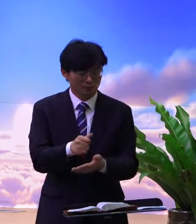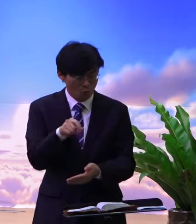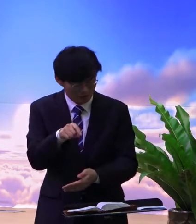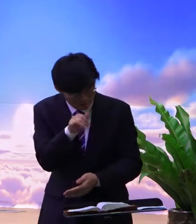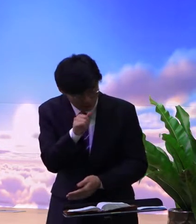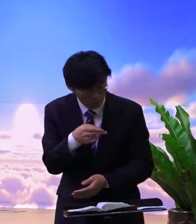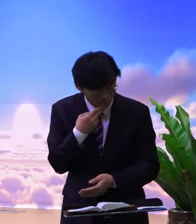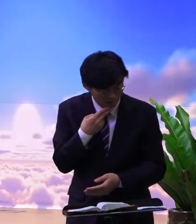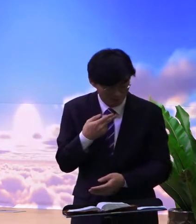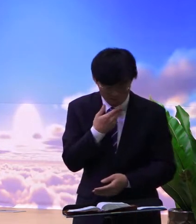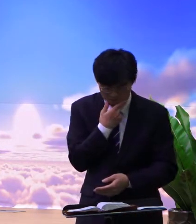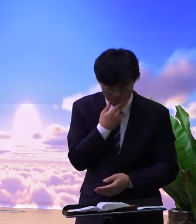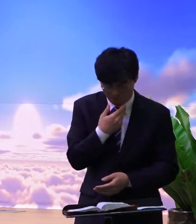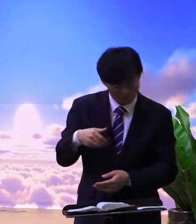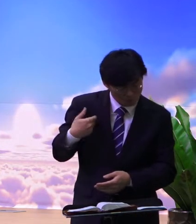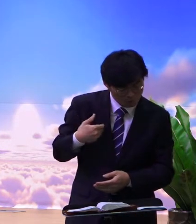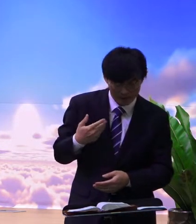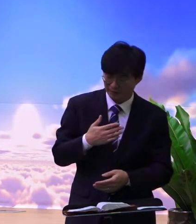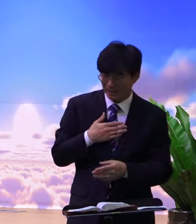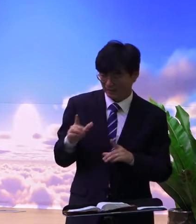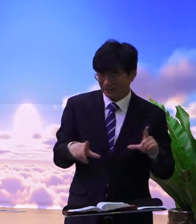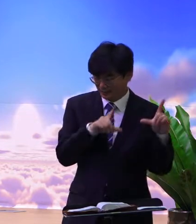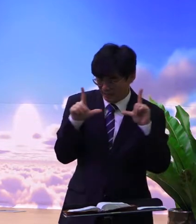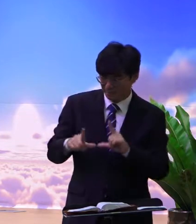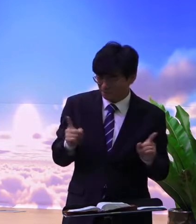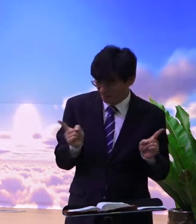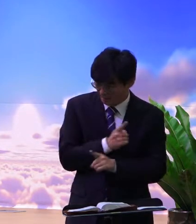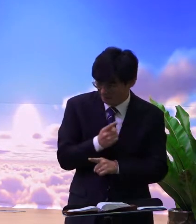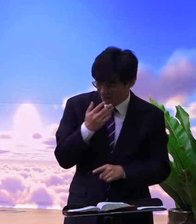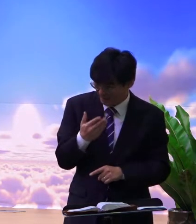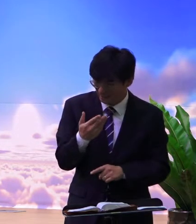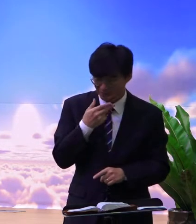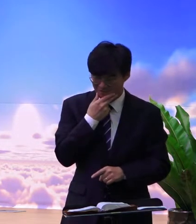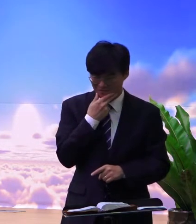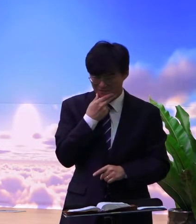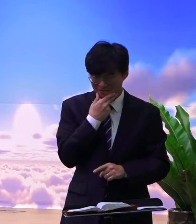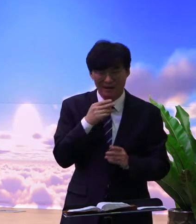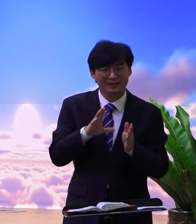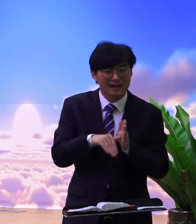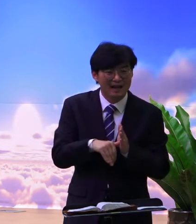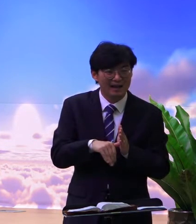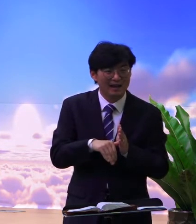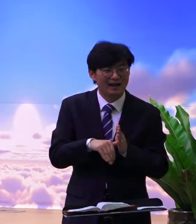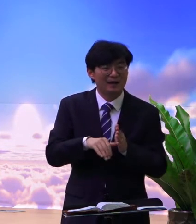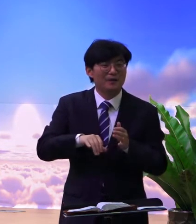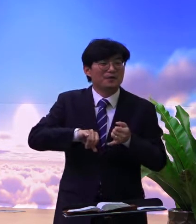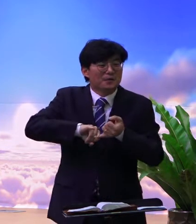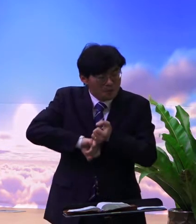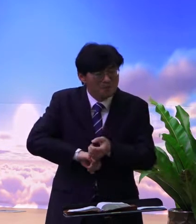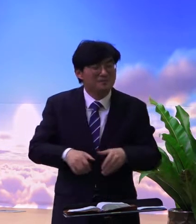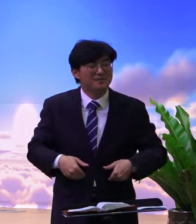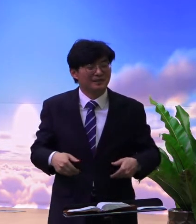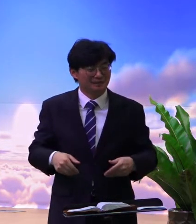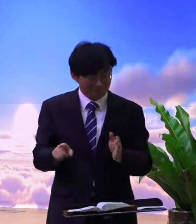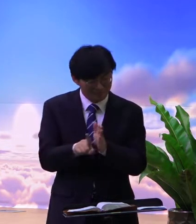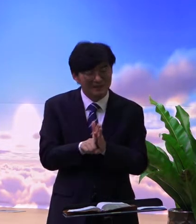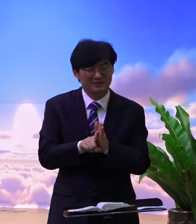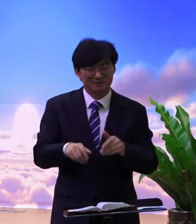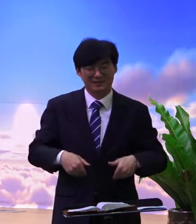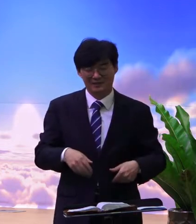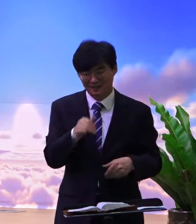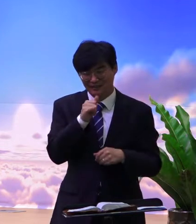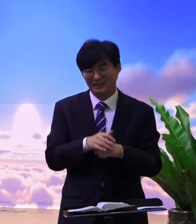정말 계시는가? 내 삶에 계시는가? 또 하나님의 사랑에 대해서 의심이 들고, 정말 하나님은 나를